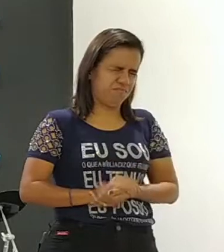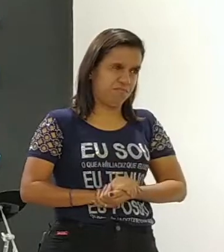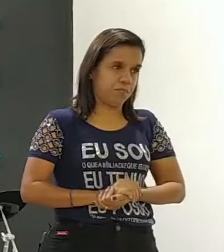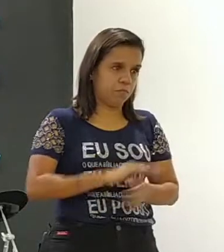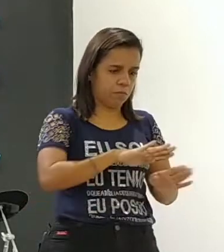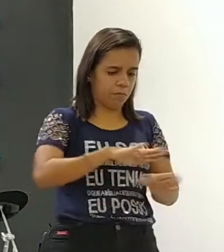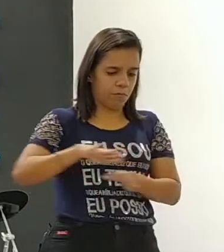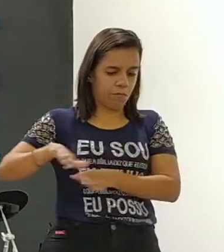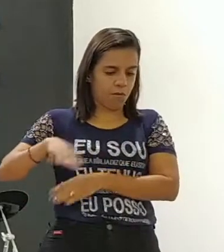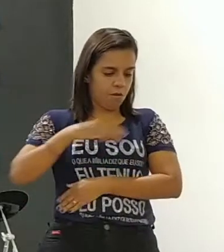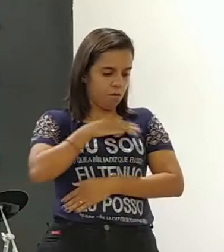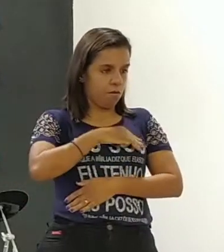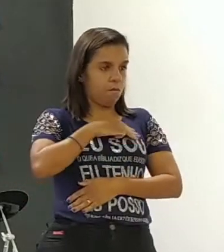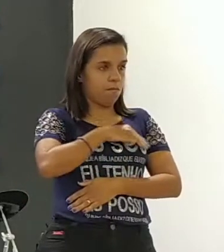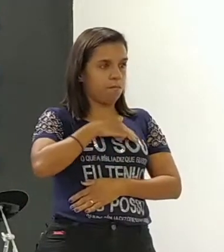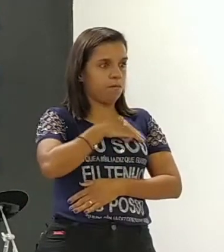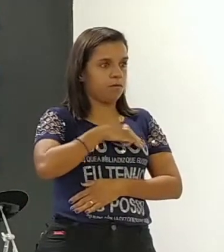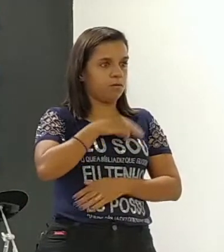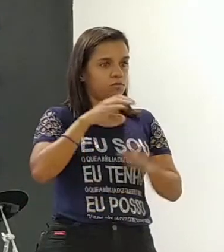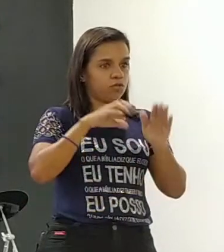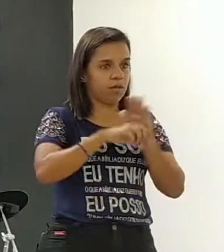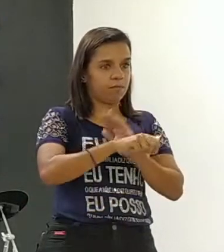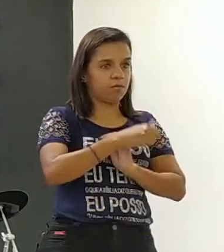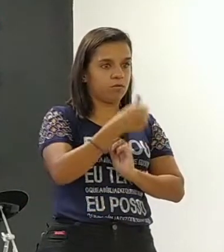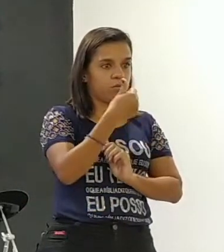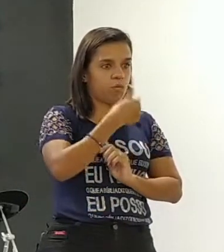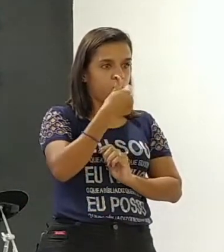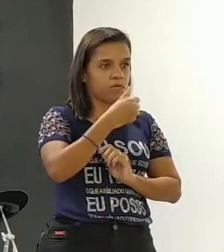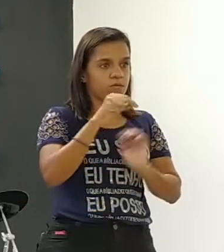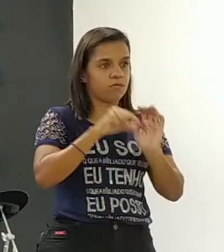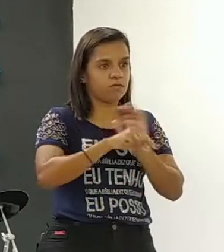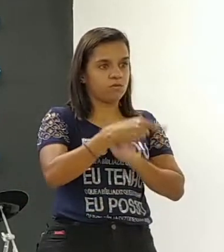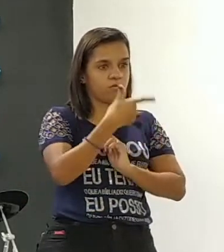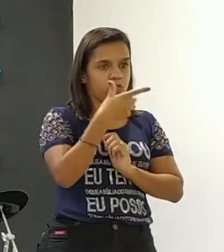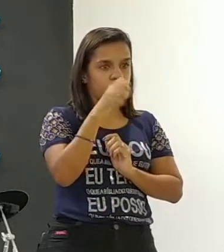Mateus capítulo 11, versículo 28 e 29, Mike.